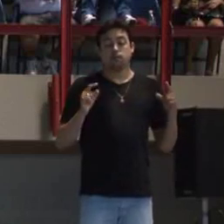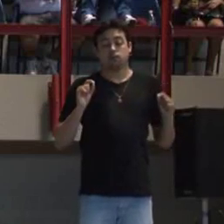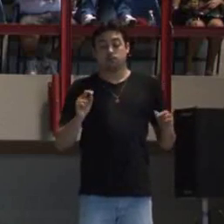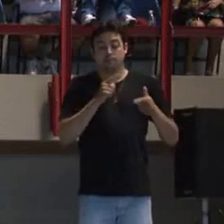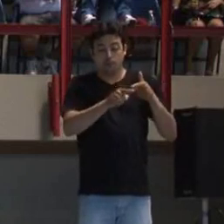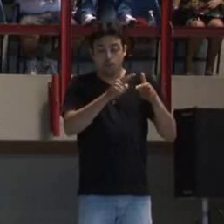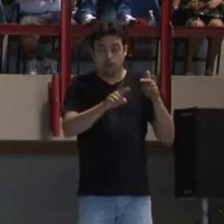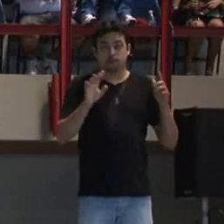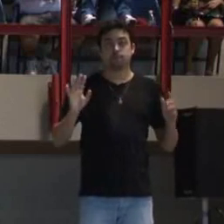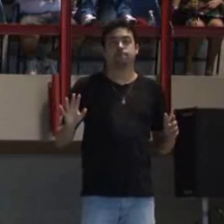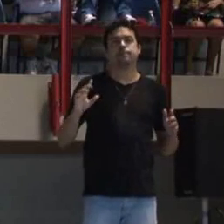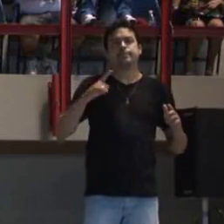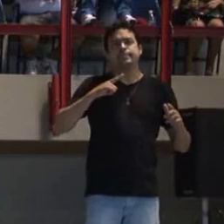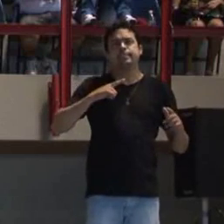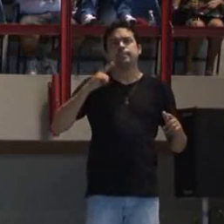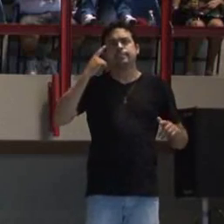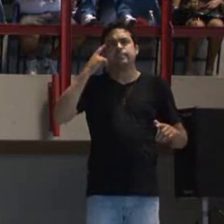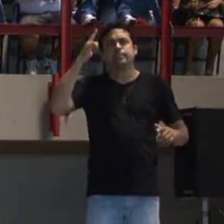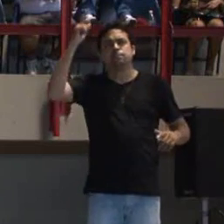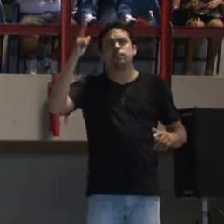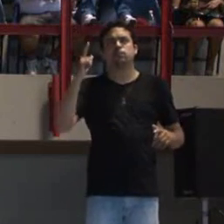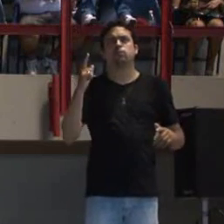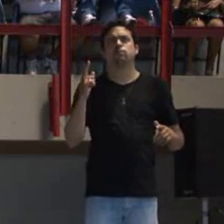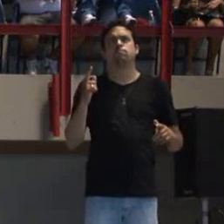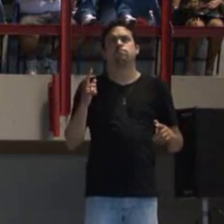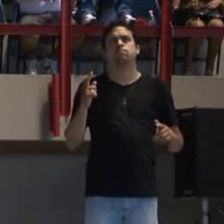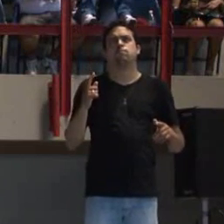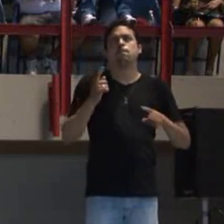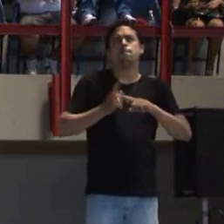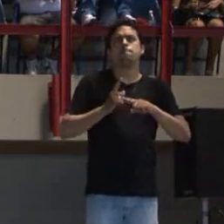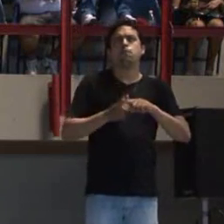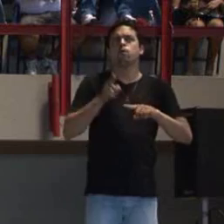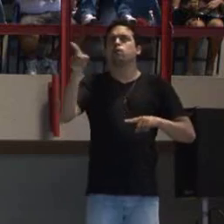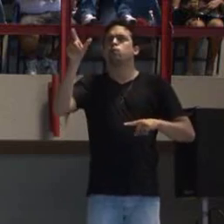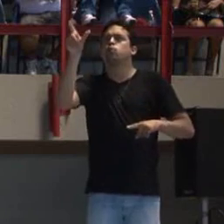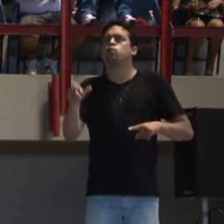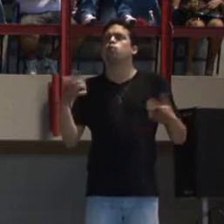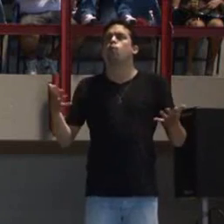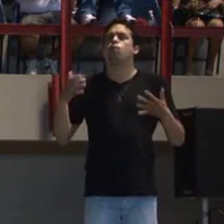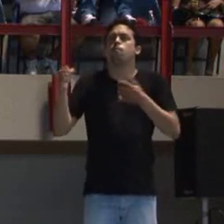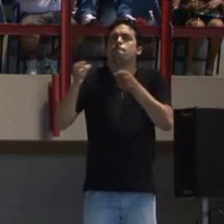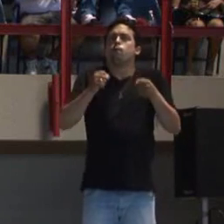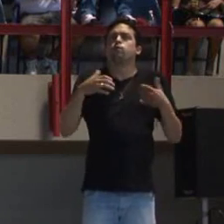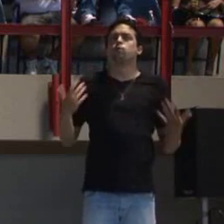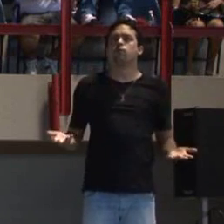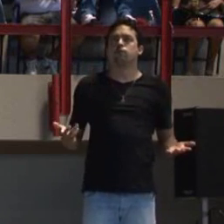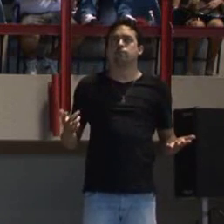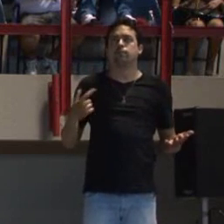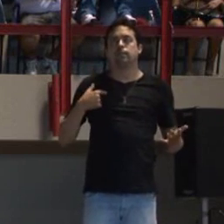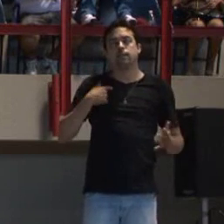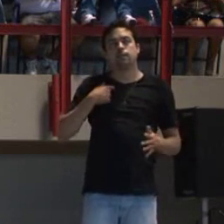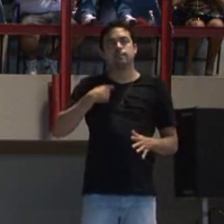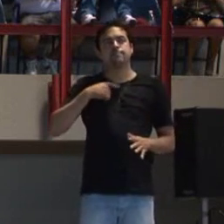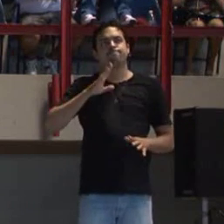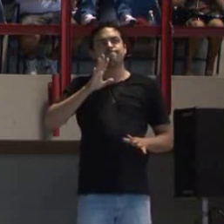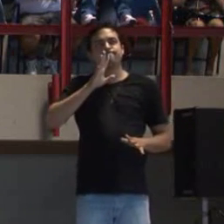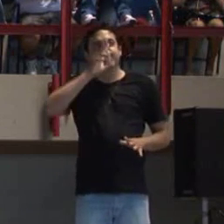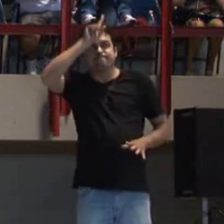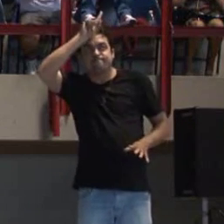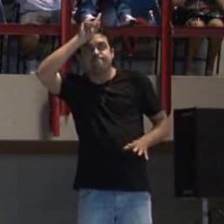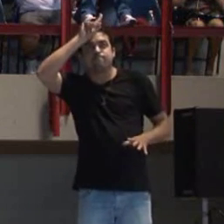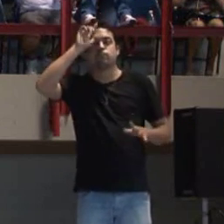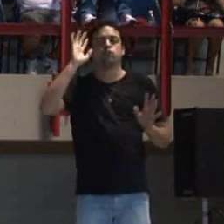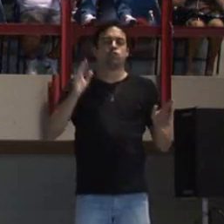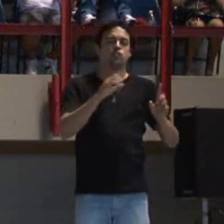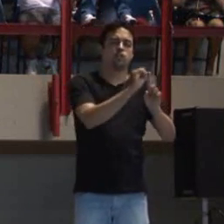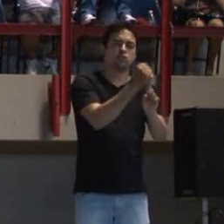era, um dia as pessoas podiam perguntar de onde vem a força dele. Aí ele inventou uma história. Isso aconteceu em